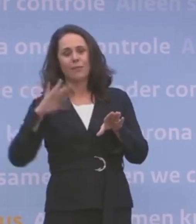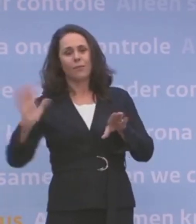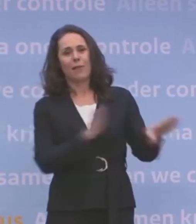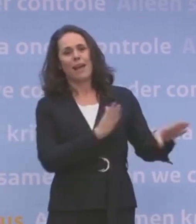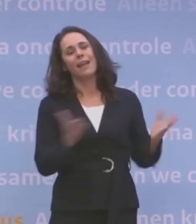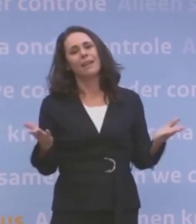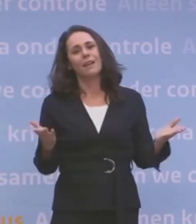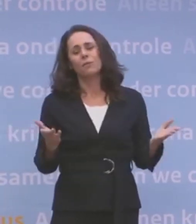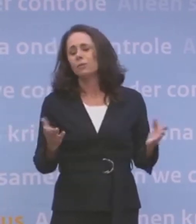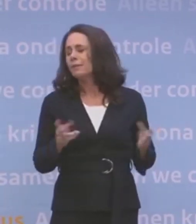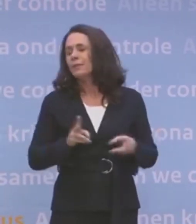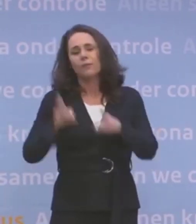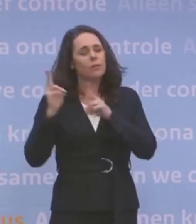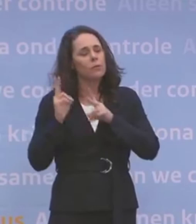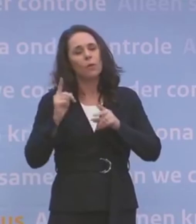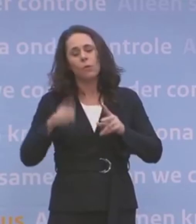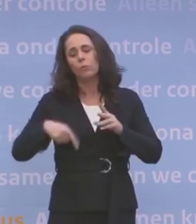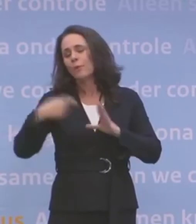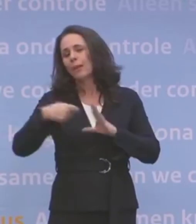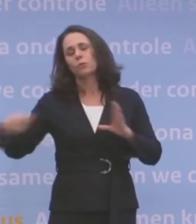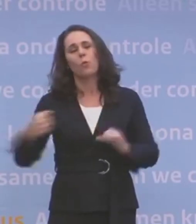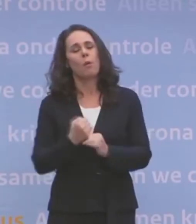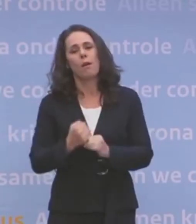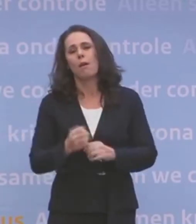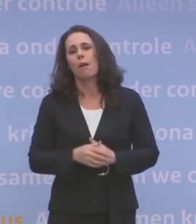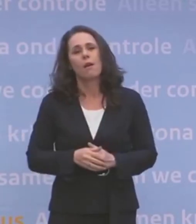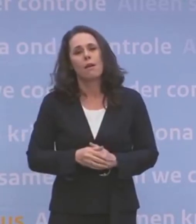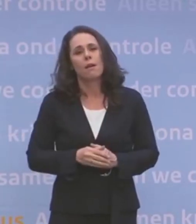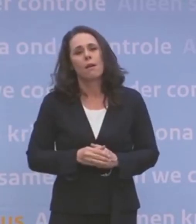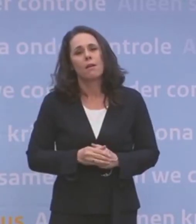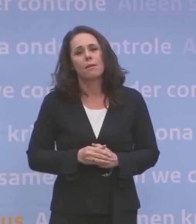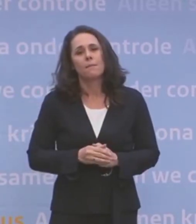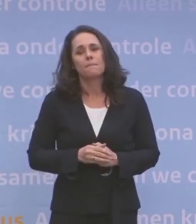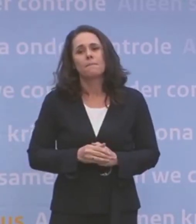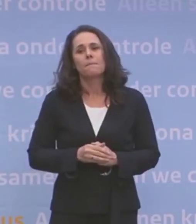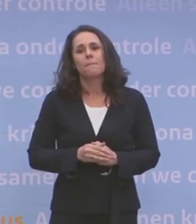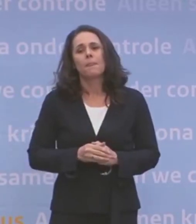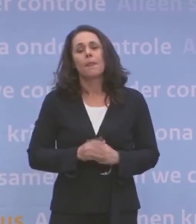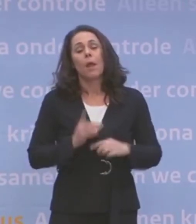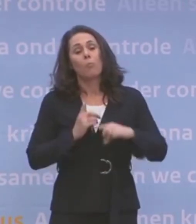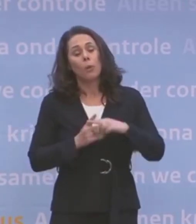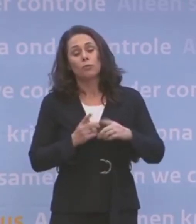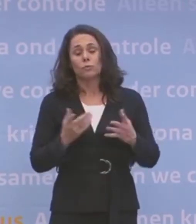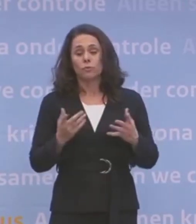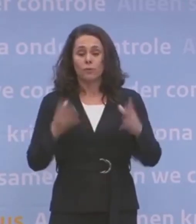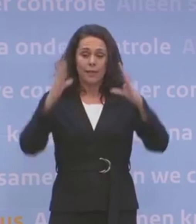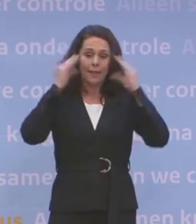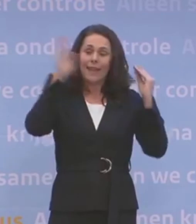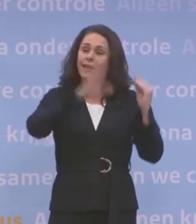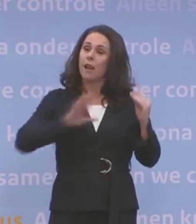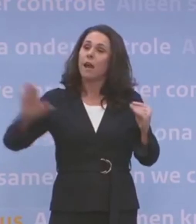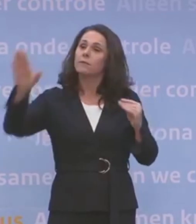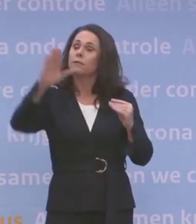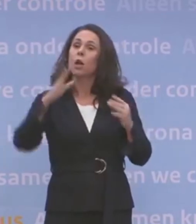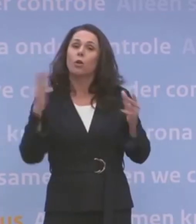om sneller te lopen dan nu is voorgesteld. En we moeten ons ook realiseren dat een groot deel van Nederland misschien heeft thuisgewerkt,